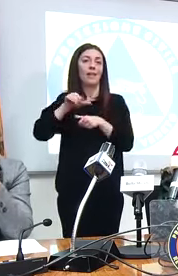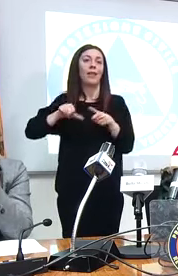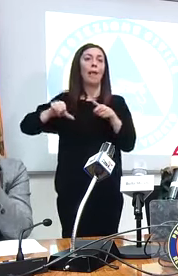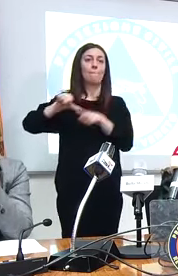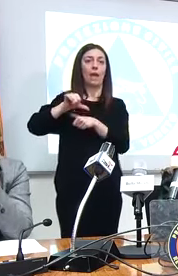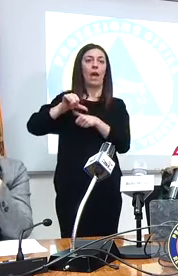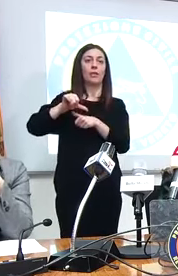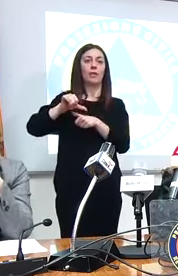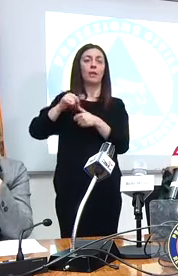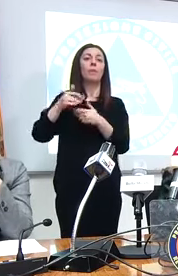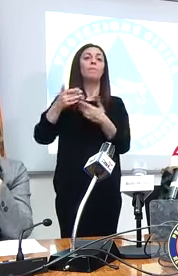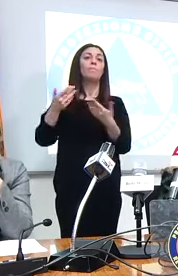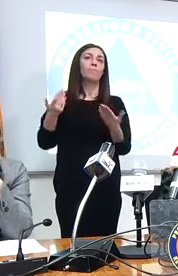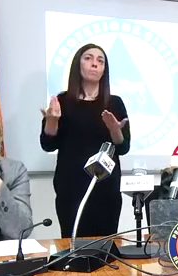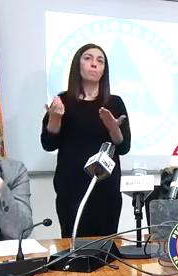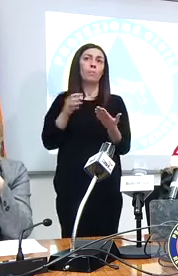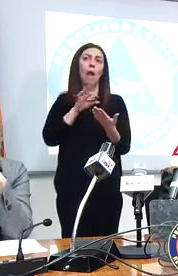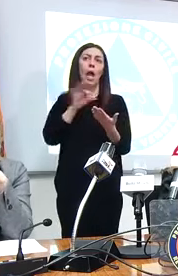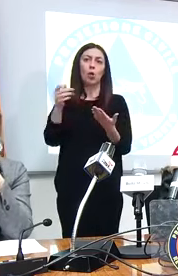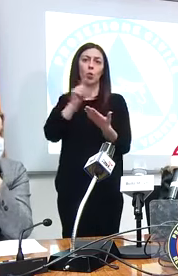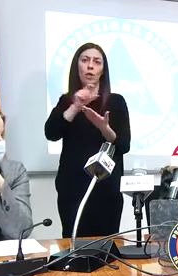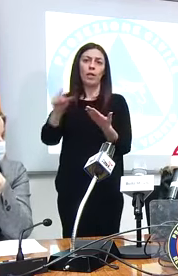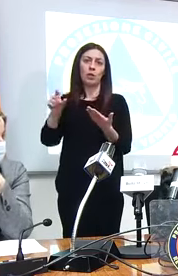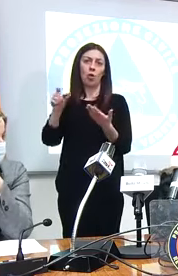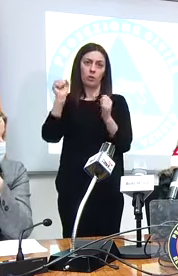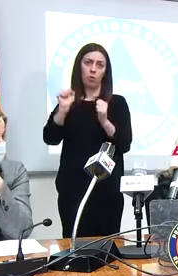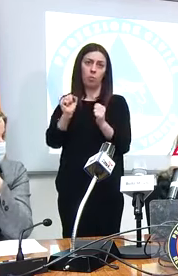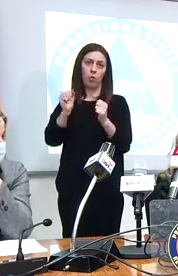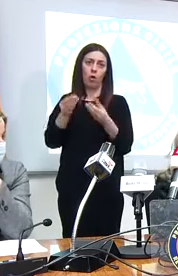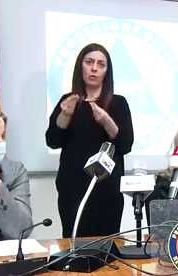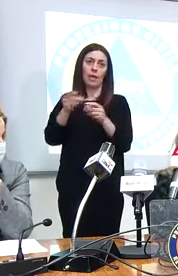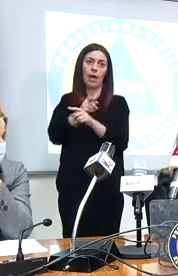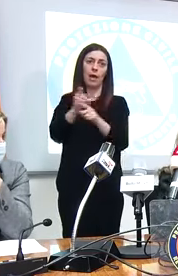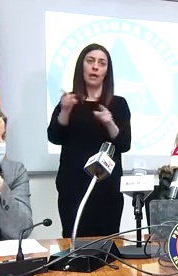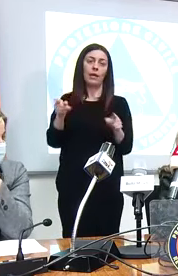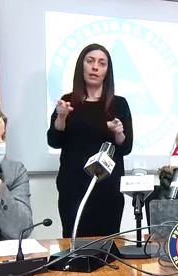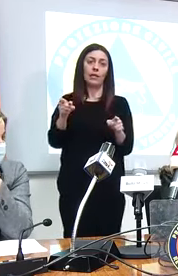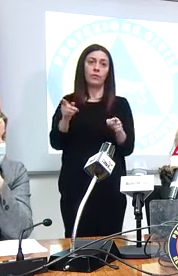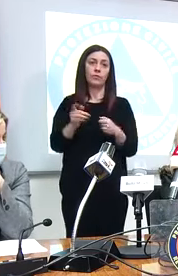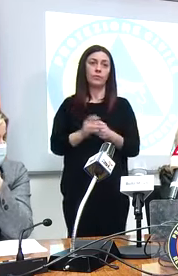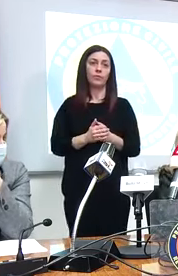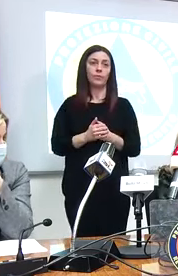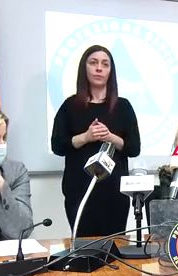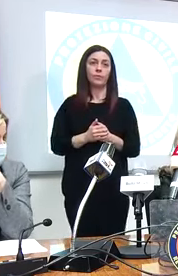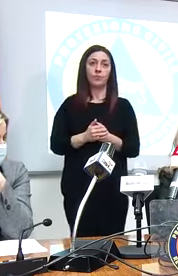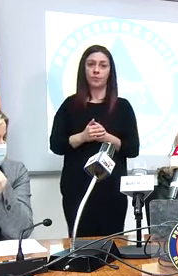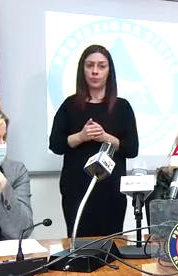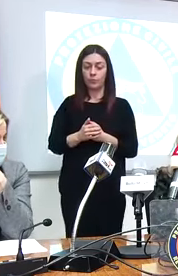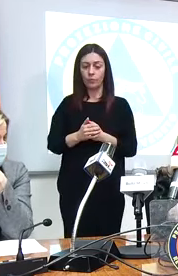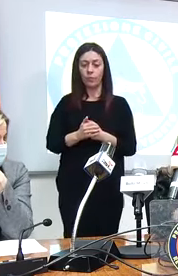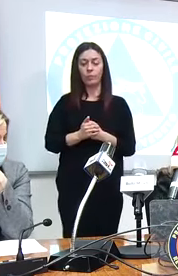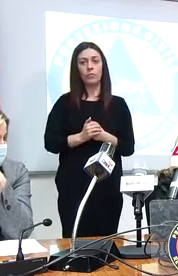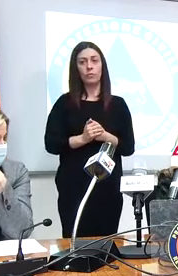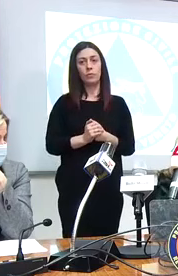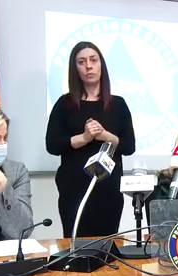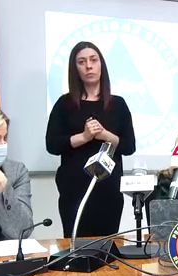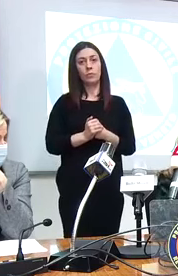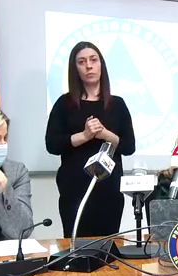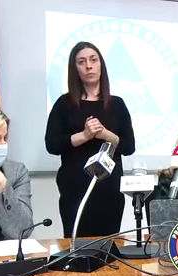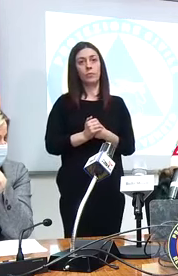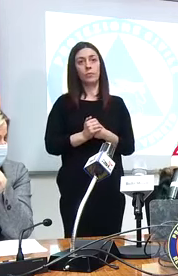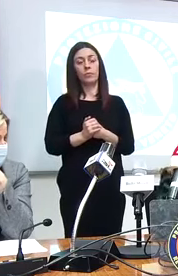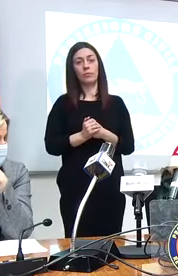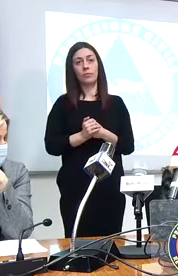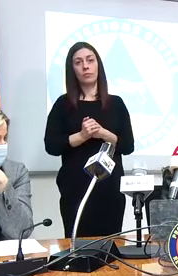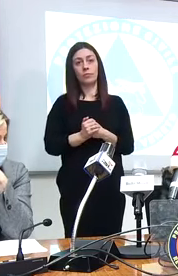più piccoli che potremmo cominciare, diciamo, a mettere in sicurezza da queste forniture, insomma, che ci